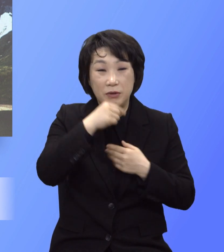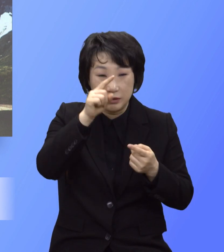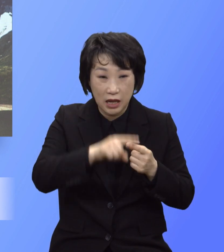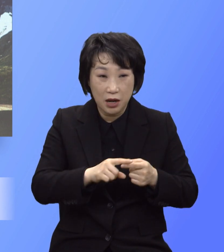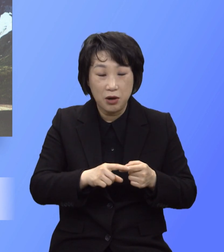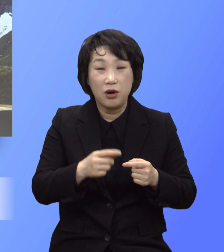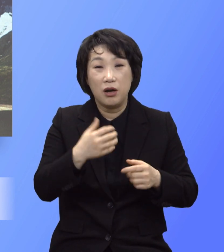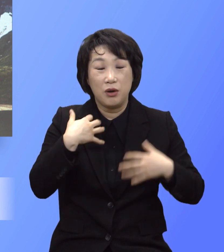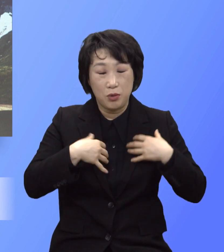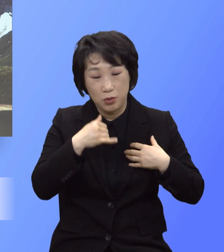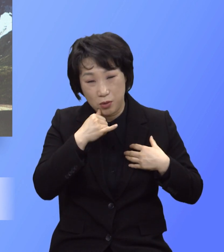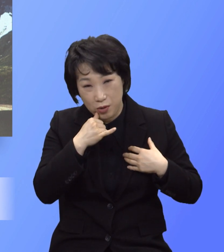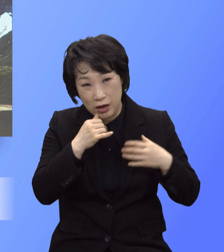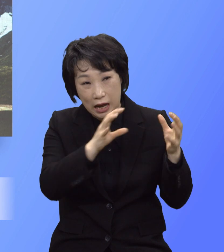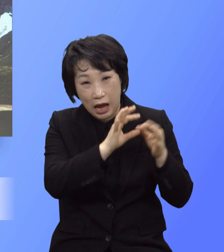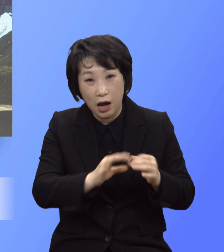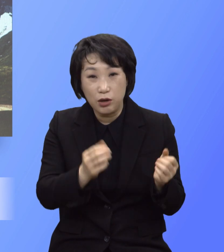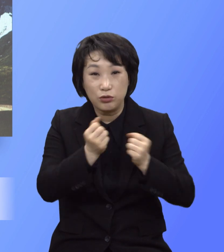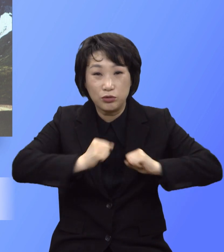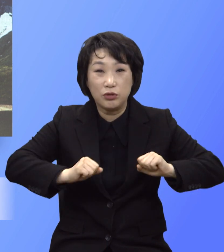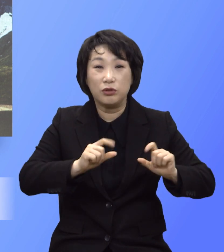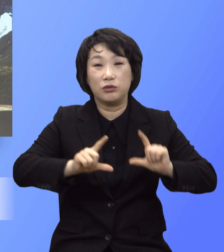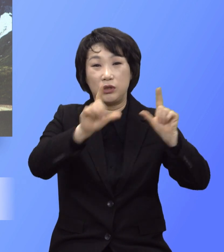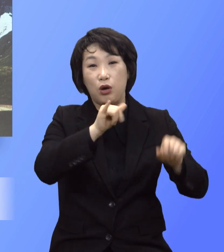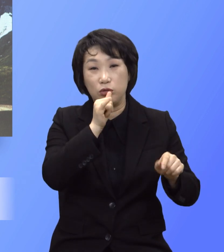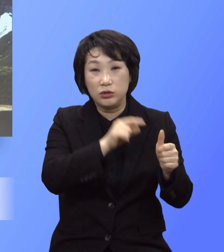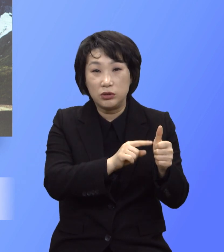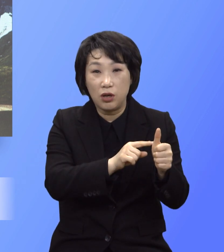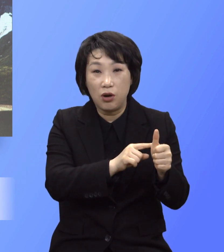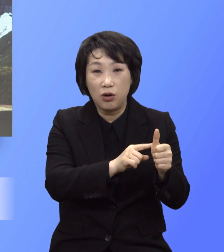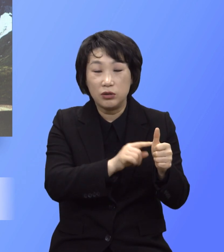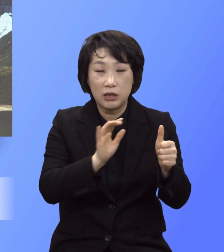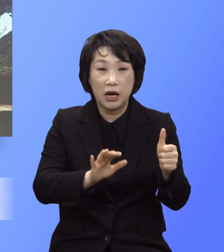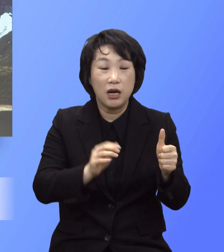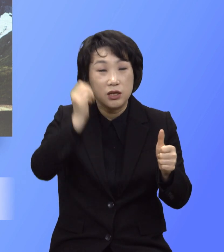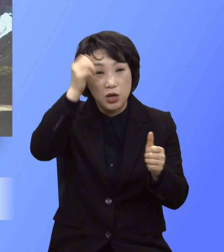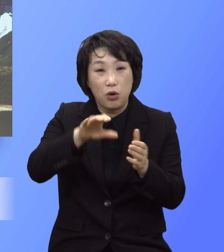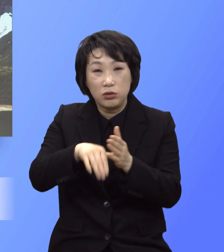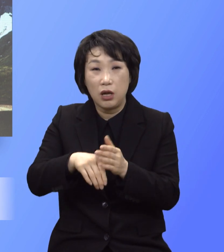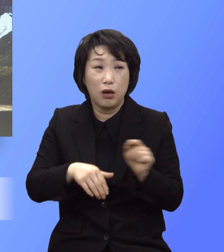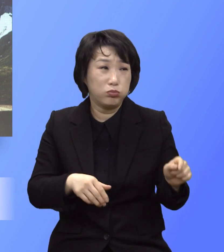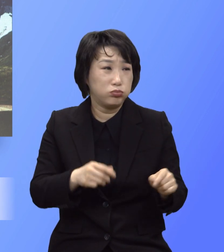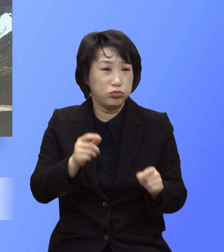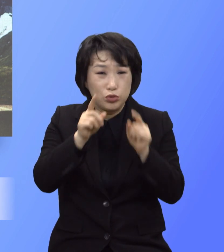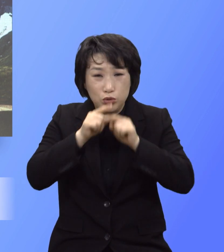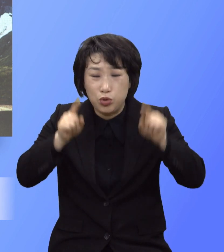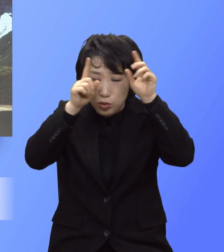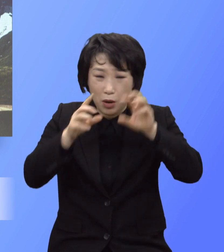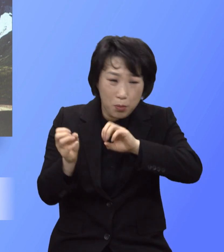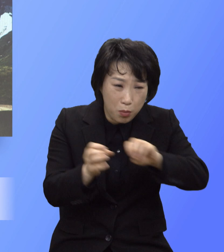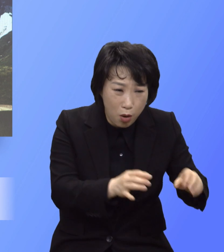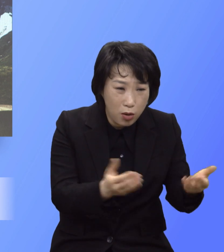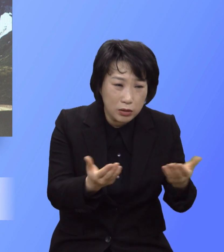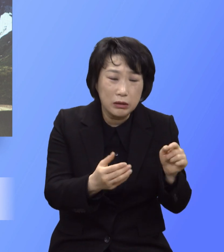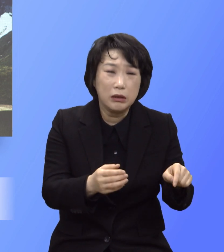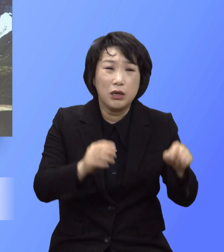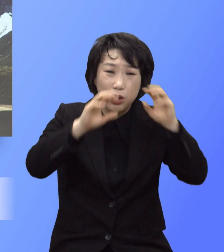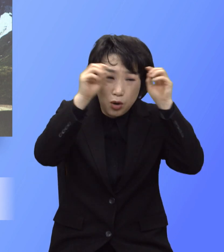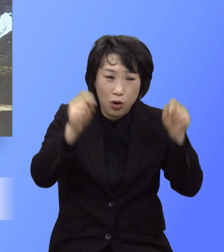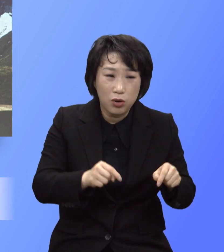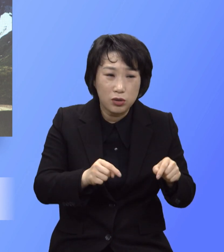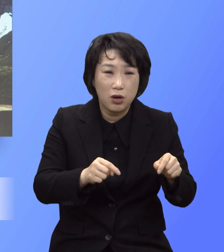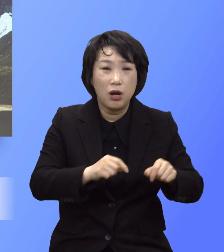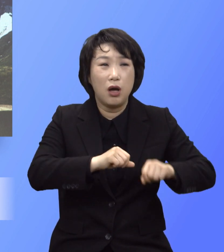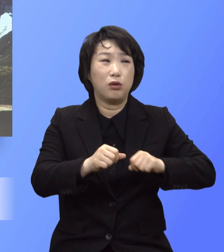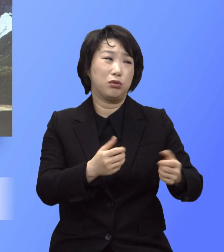향락과 쾌락을 마음껏 누리며 산 것이 자기 영혼을 처절한 지옥에 내던지는 어리석은